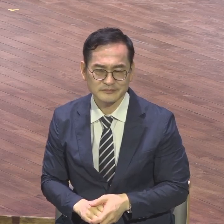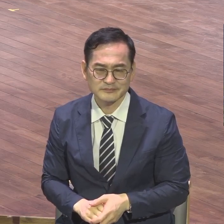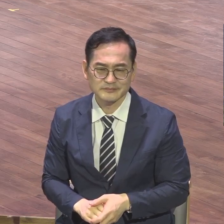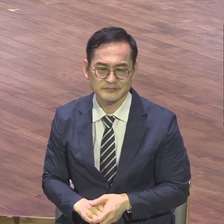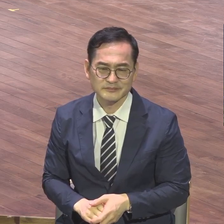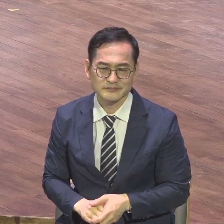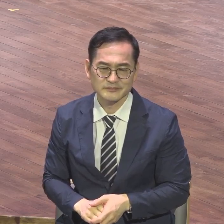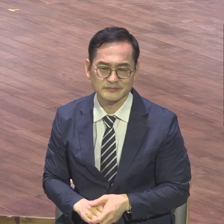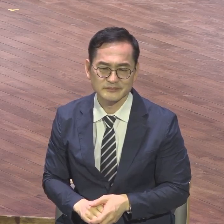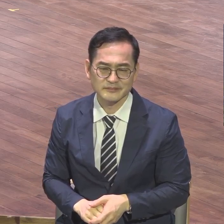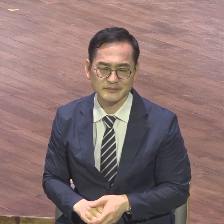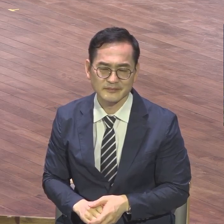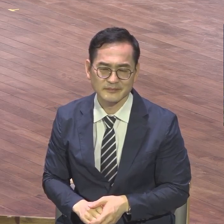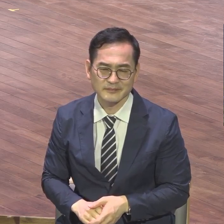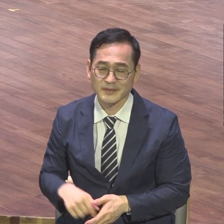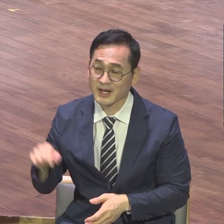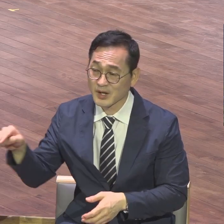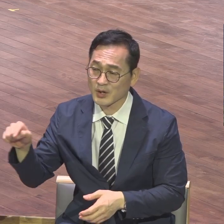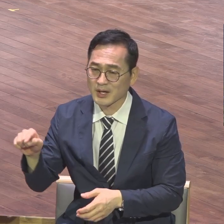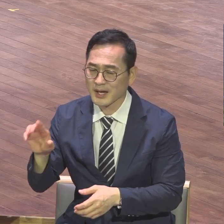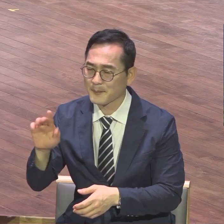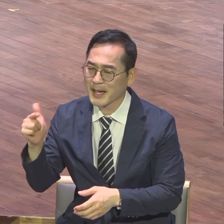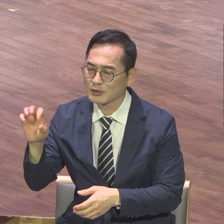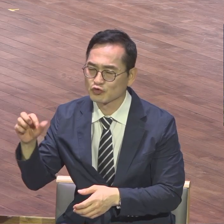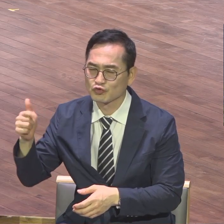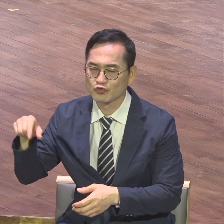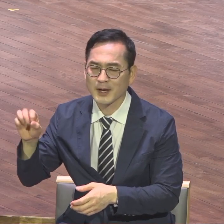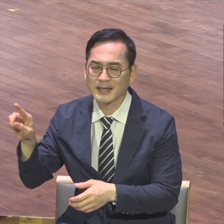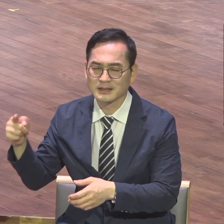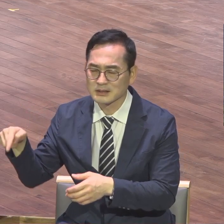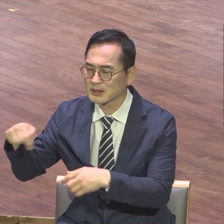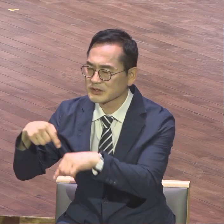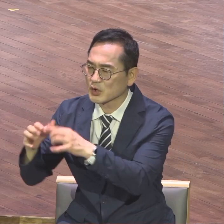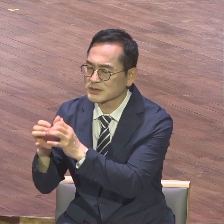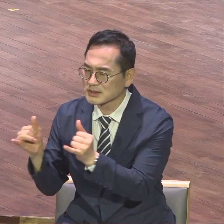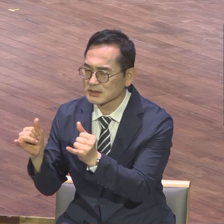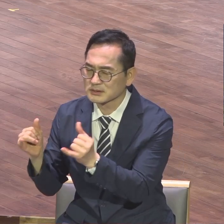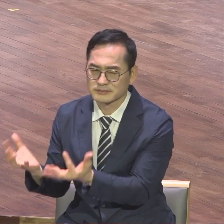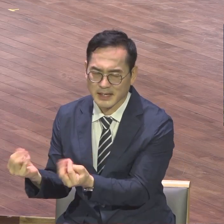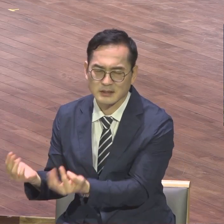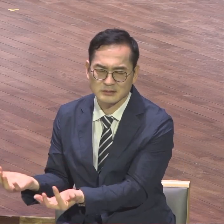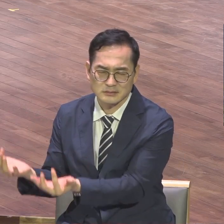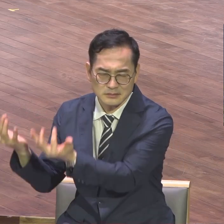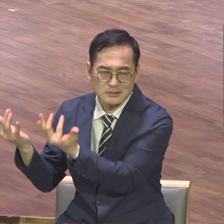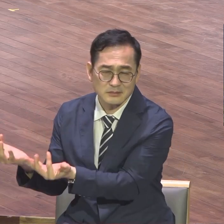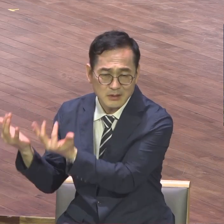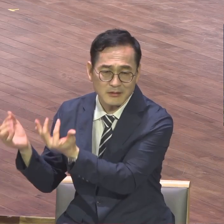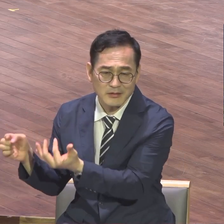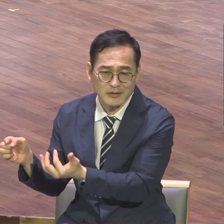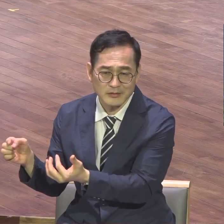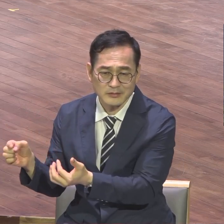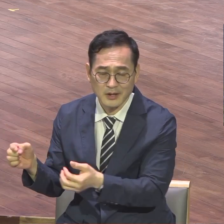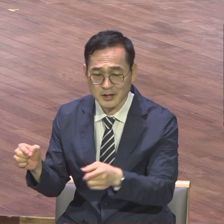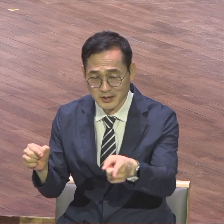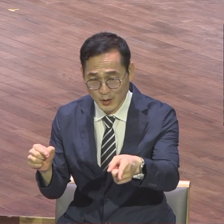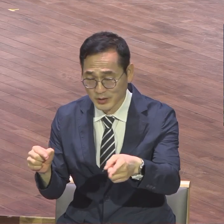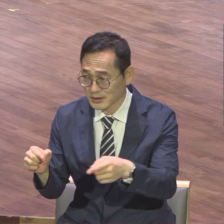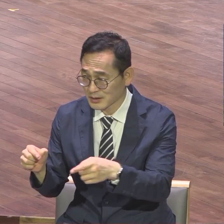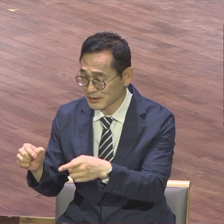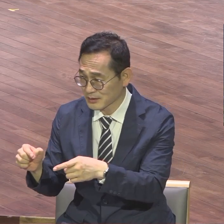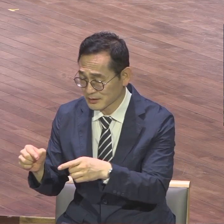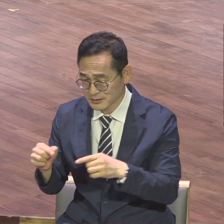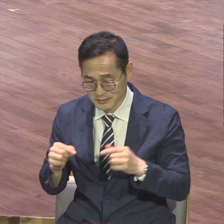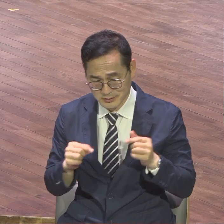바누아투에서 제일 정치인들이 많이 나오는 게 힘이 있단 말이에요. 그래서 우리는 그것도 몰랐는데 국가에서 엄청 관심 가지고 지금